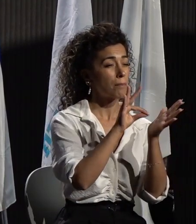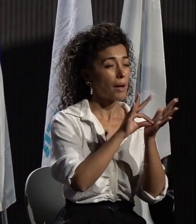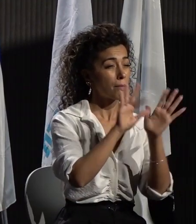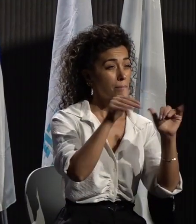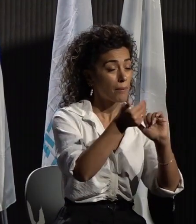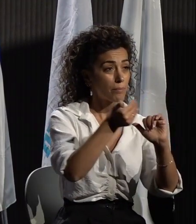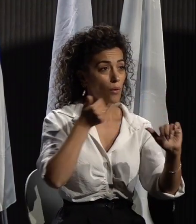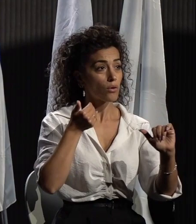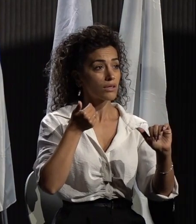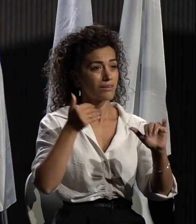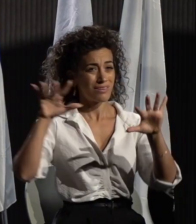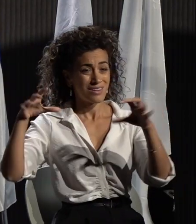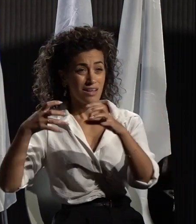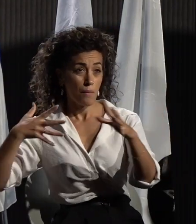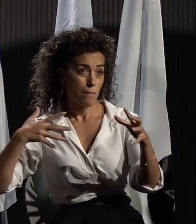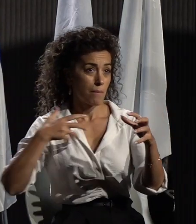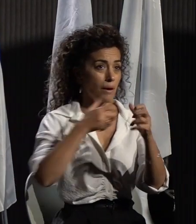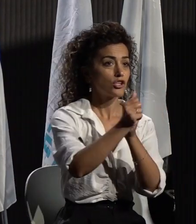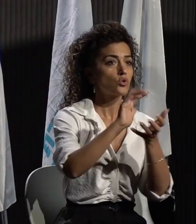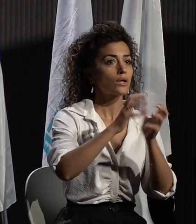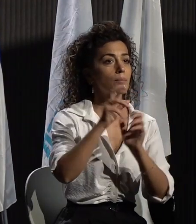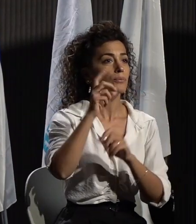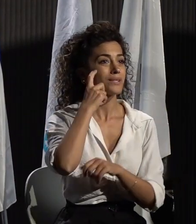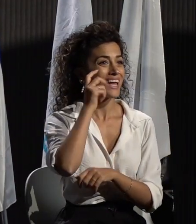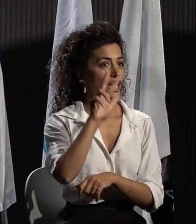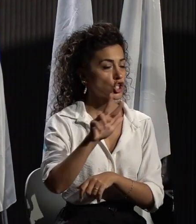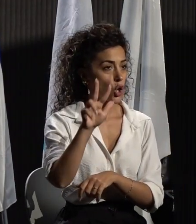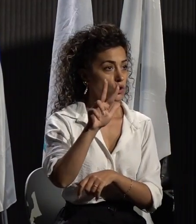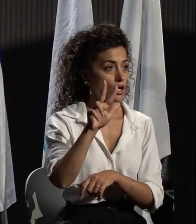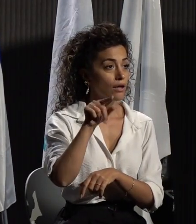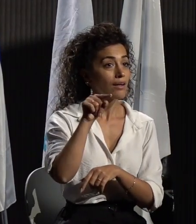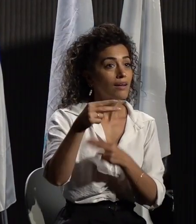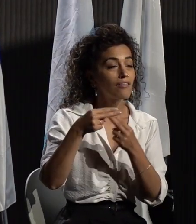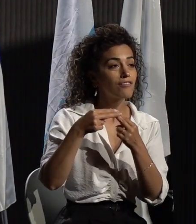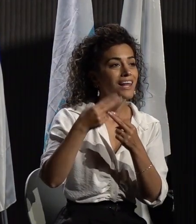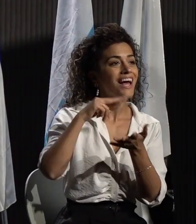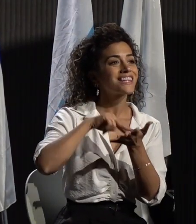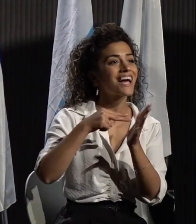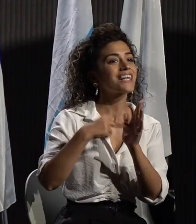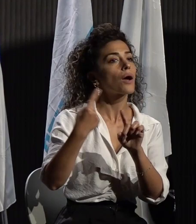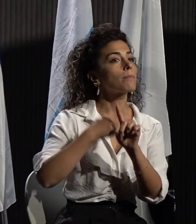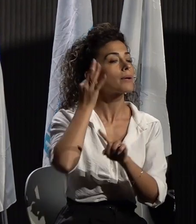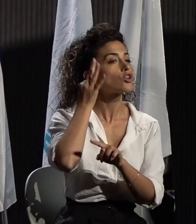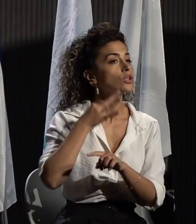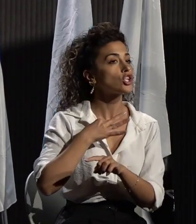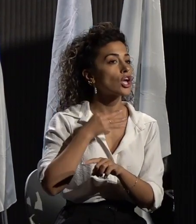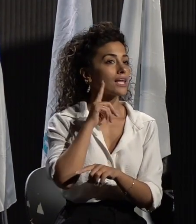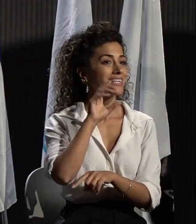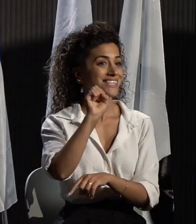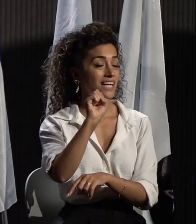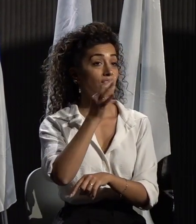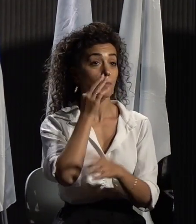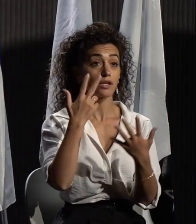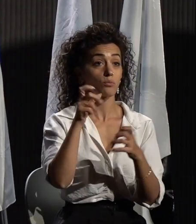הם פרצו דרך השער האחורי של עין השלושה, שלידו עמד החדר של בת דודתי סילביה, בת 80,